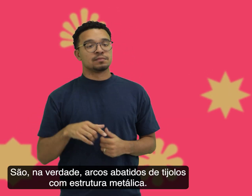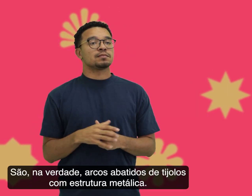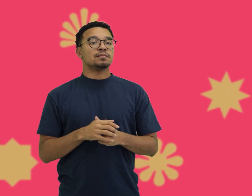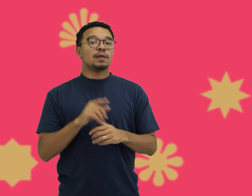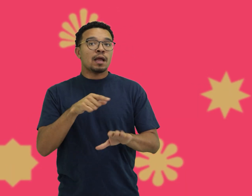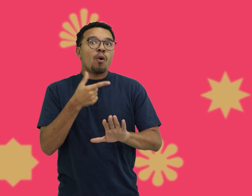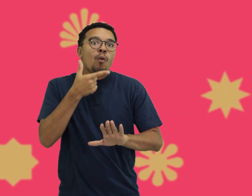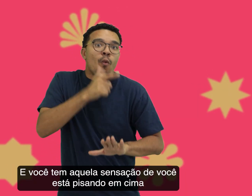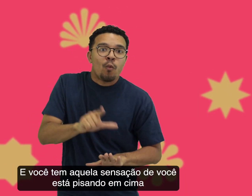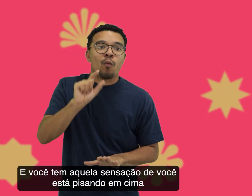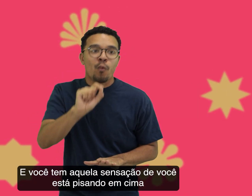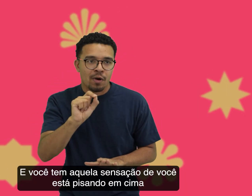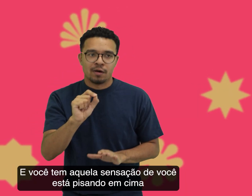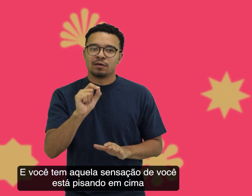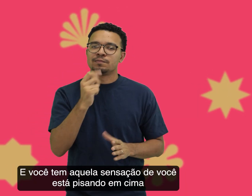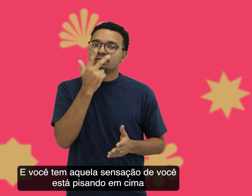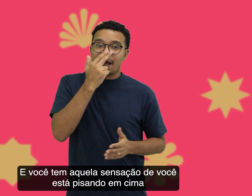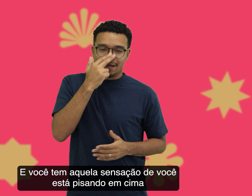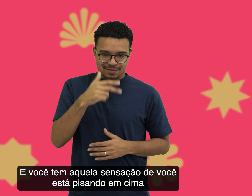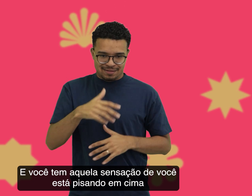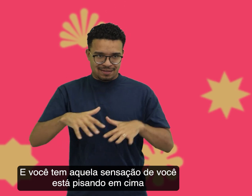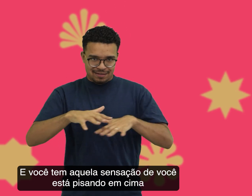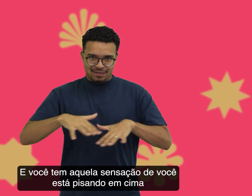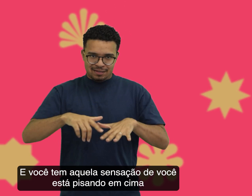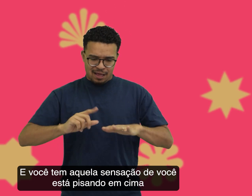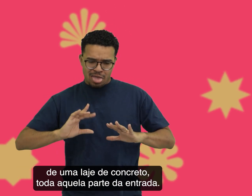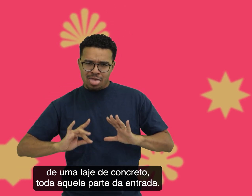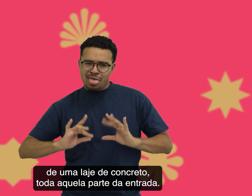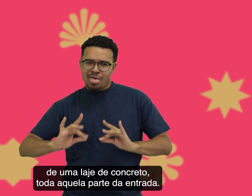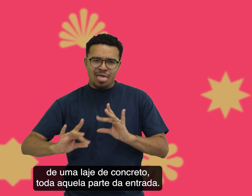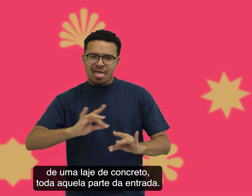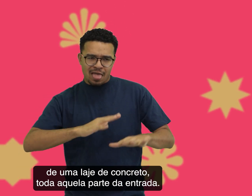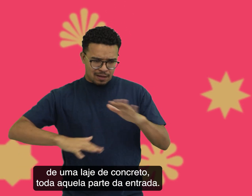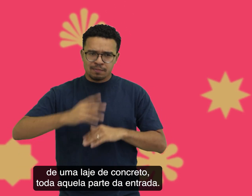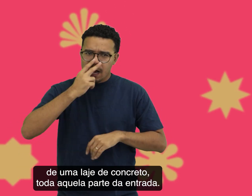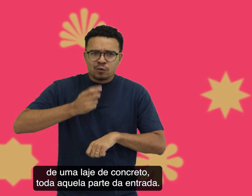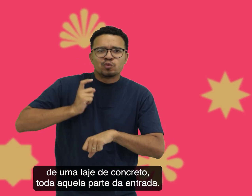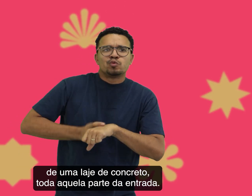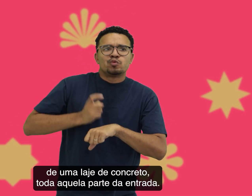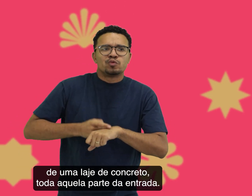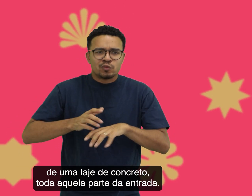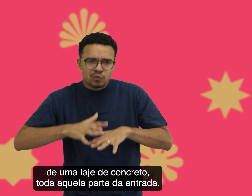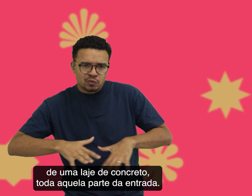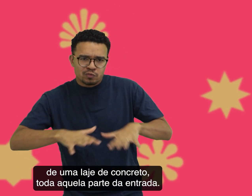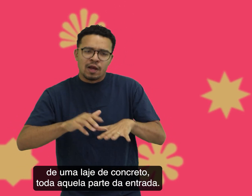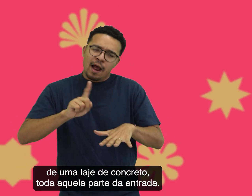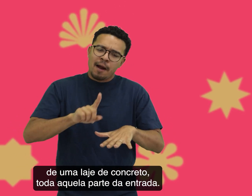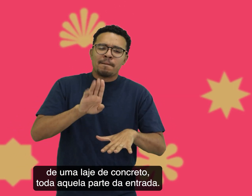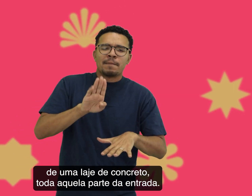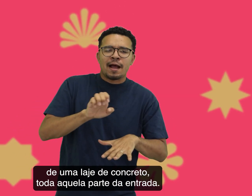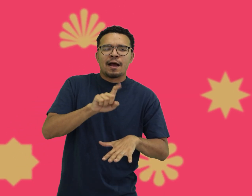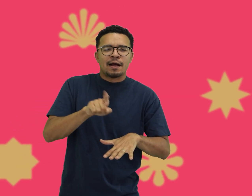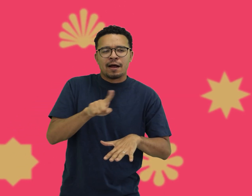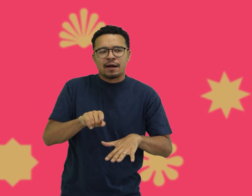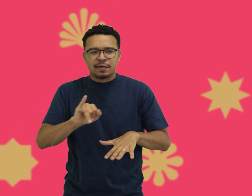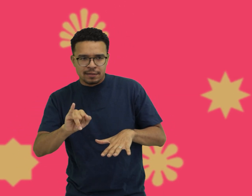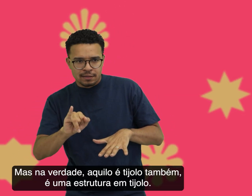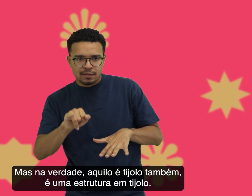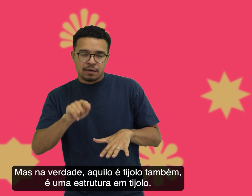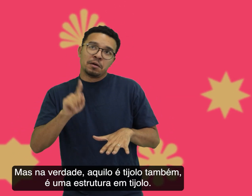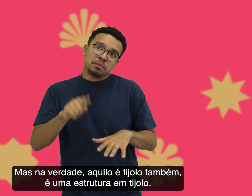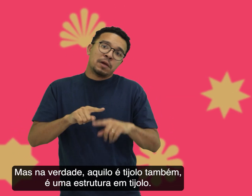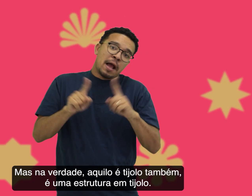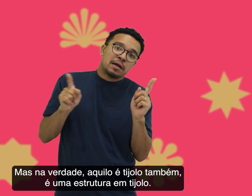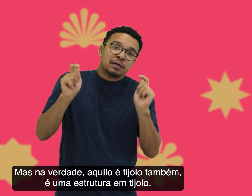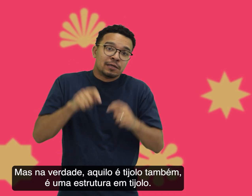tijolos com estrutura metálica e você tem aquela sensação de você estar pisando em cima de uma laje de concreto, né? Toda aquela parte da entrada,